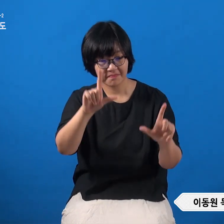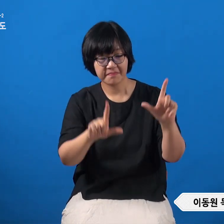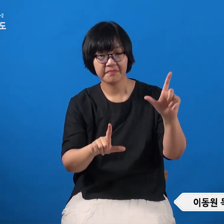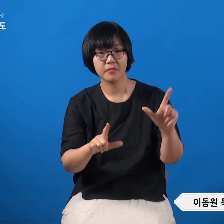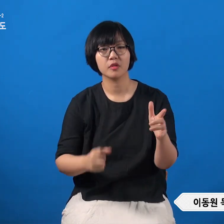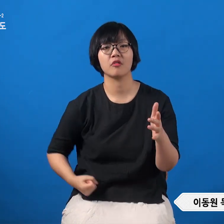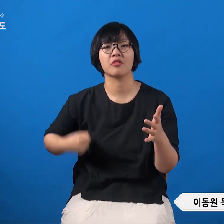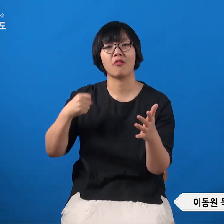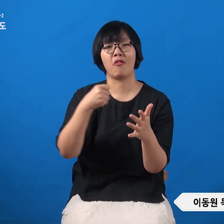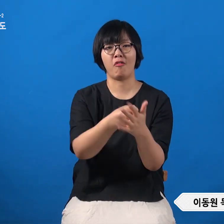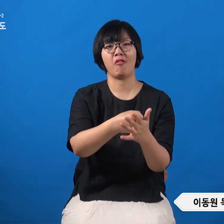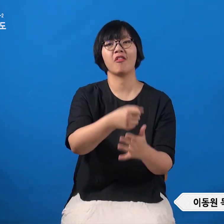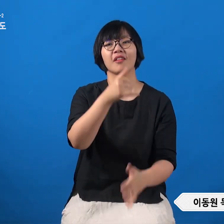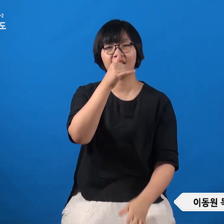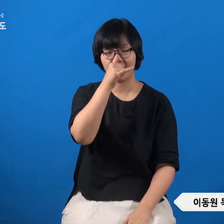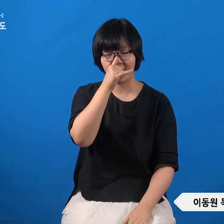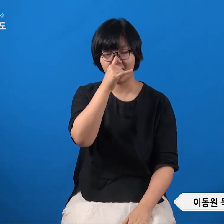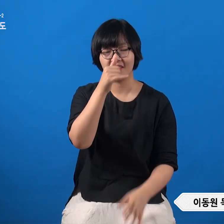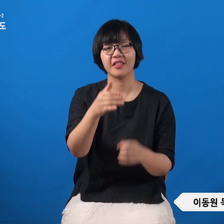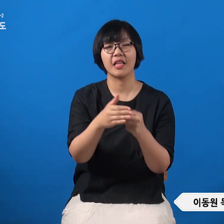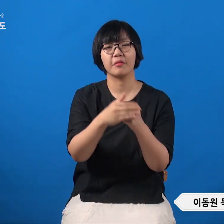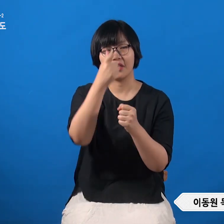정황을 결정하기 때문입니다.